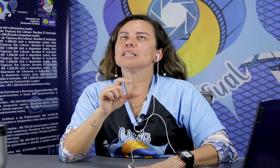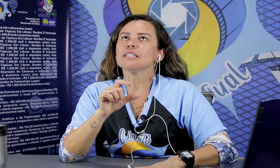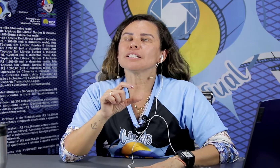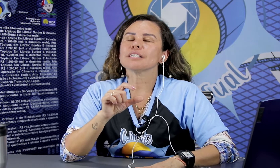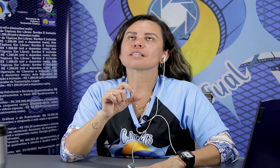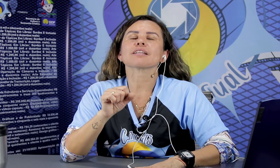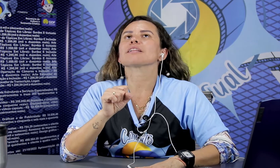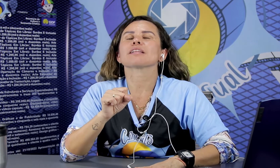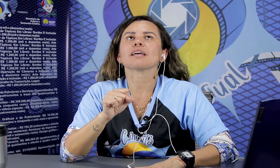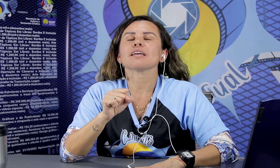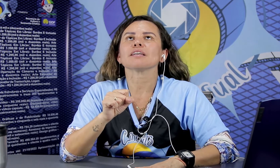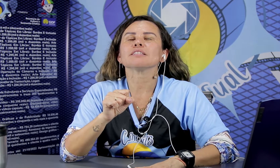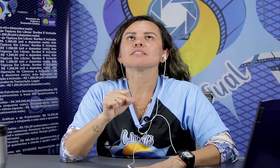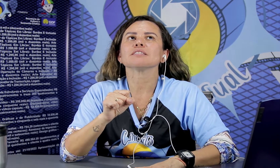E eles ainda têm